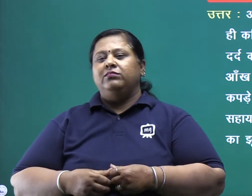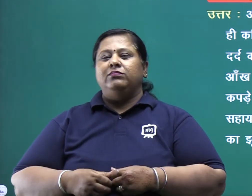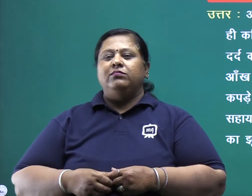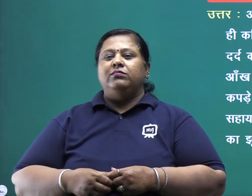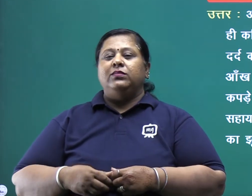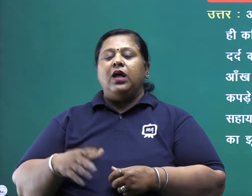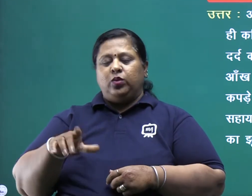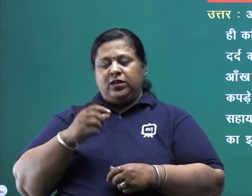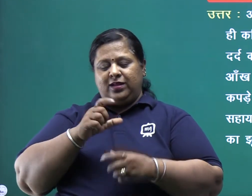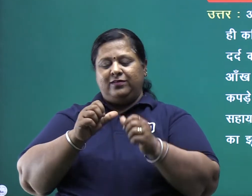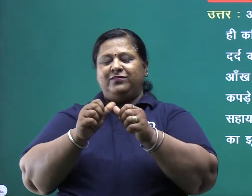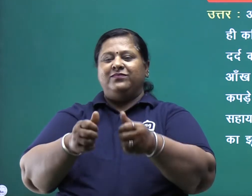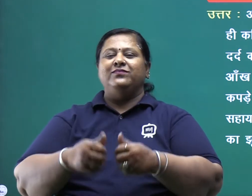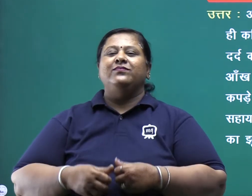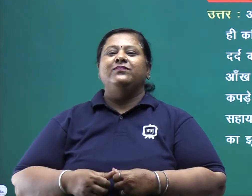उत्तर है